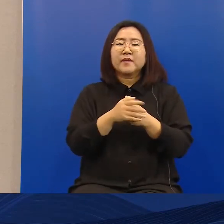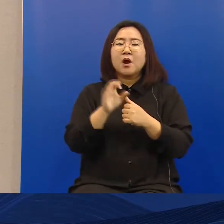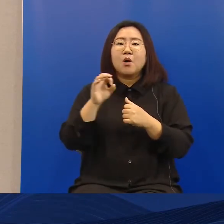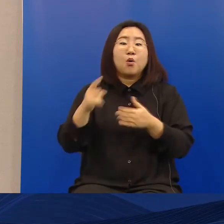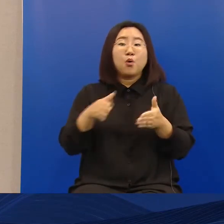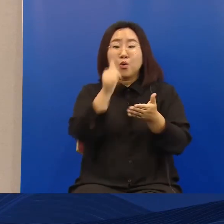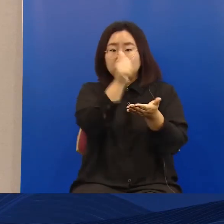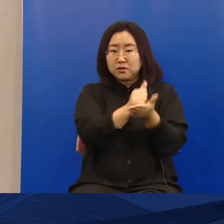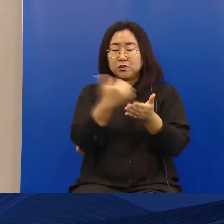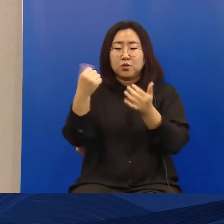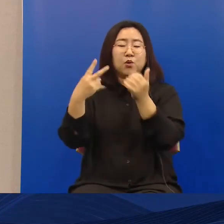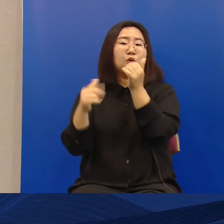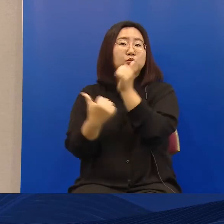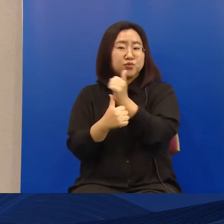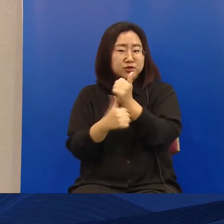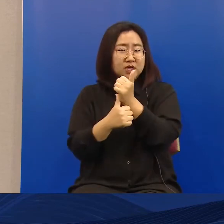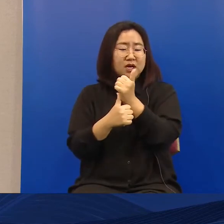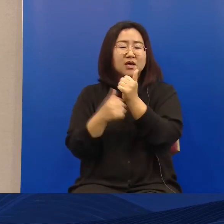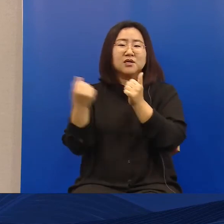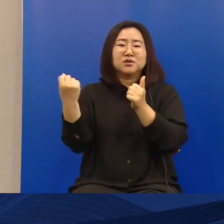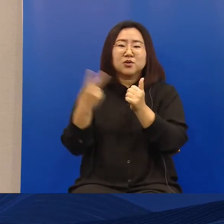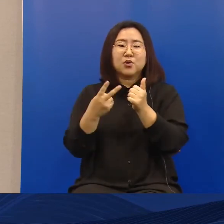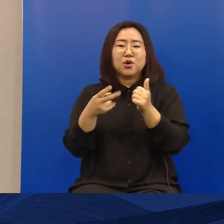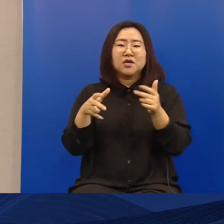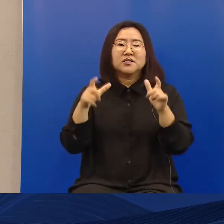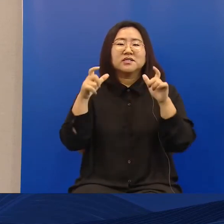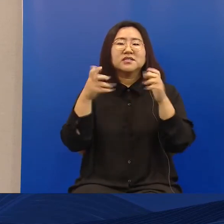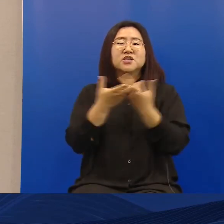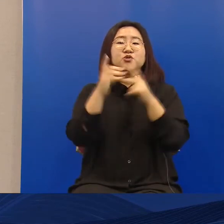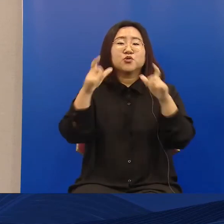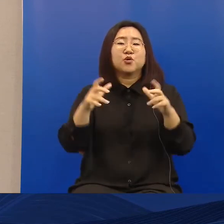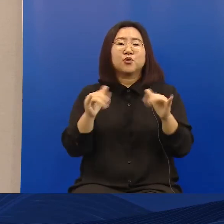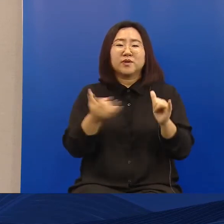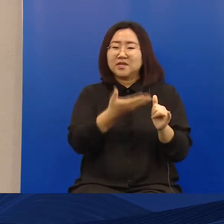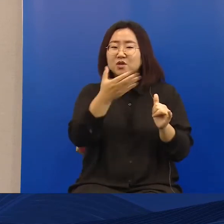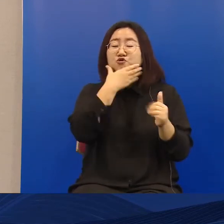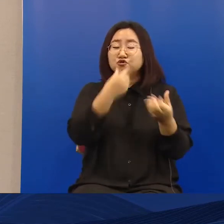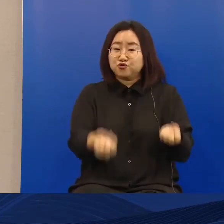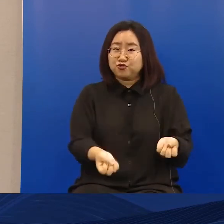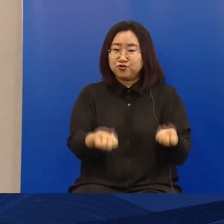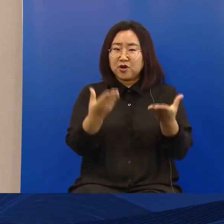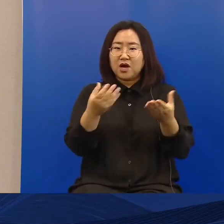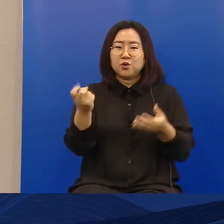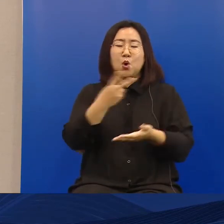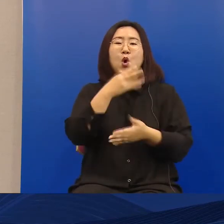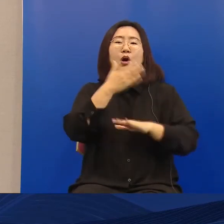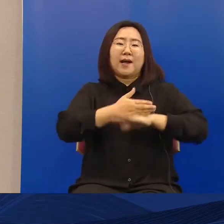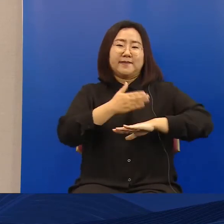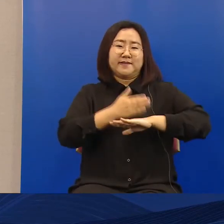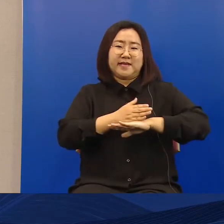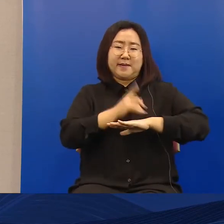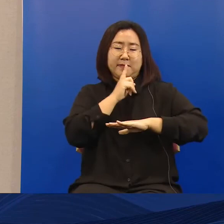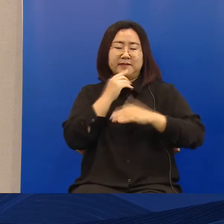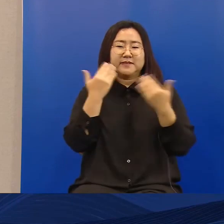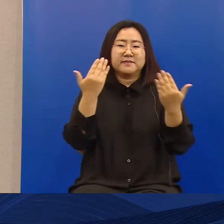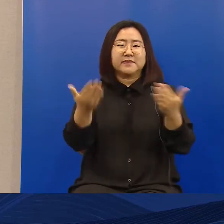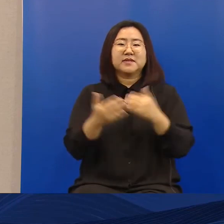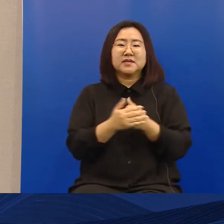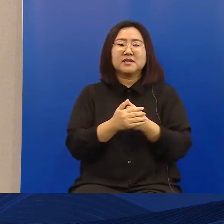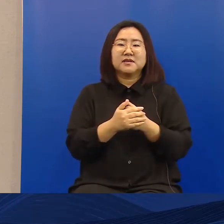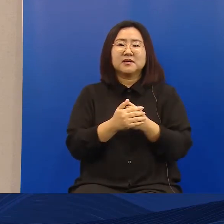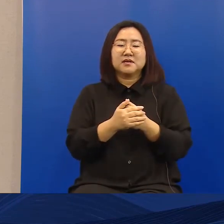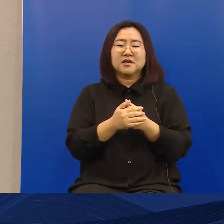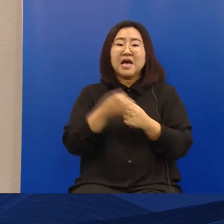비롯해서 우리 부지사님, 모든 우리 제주도민들에게 축하와 또 감사의 말씀을 드립니다.